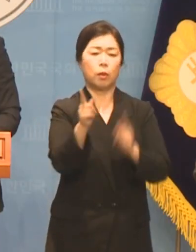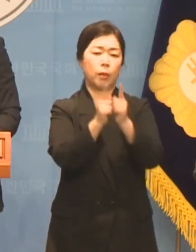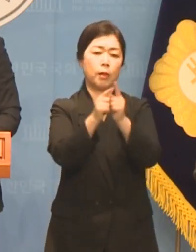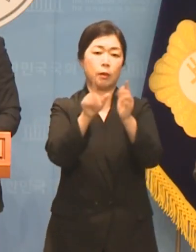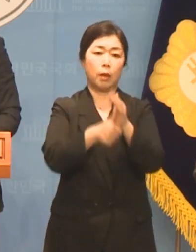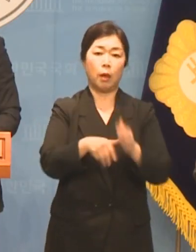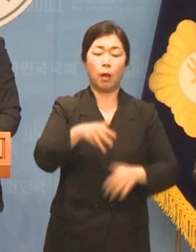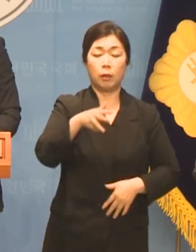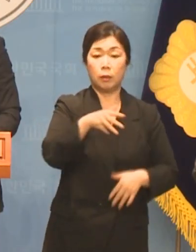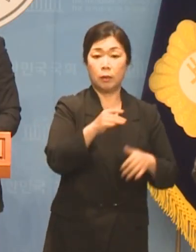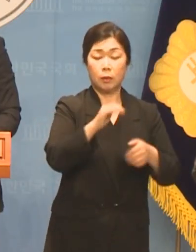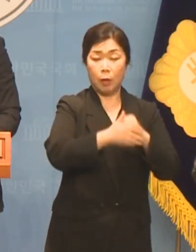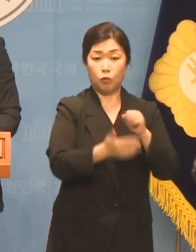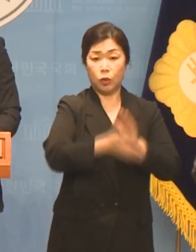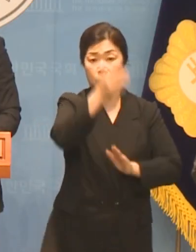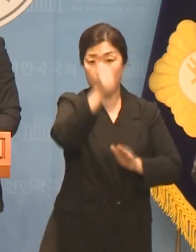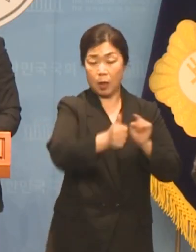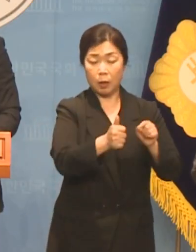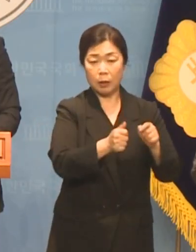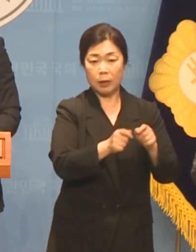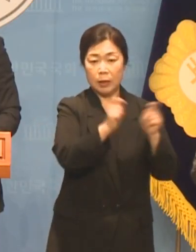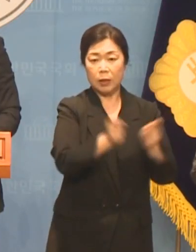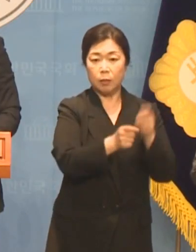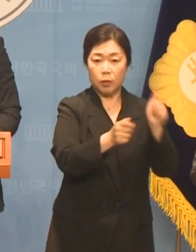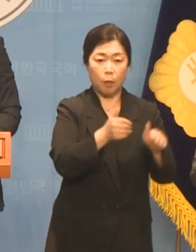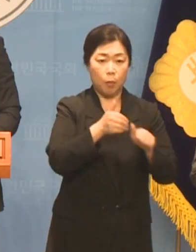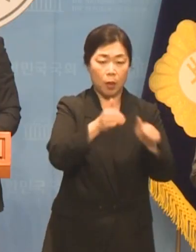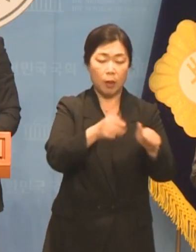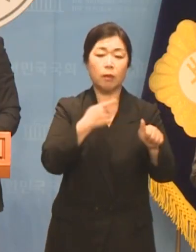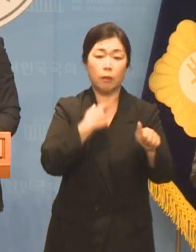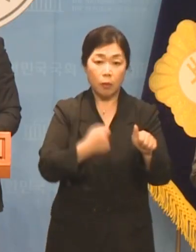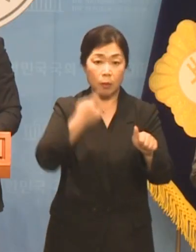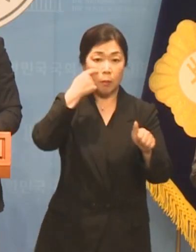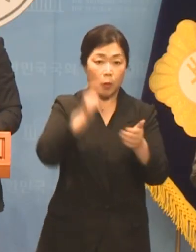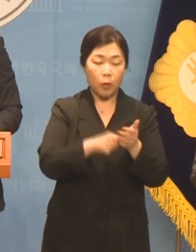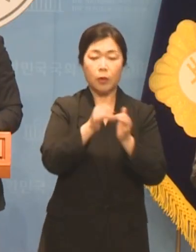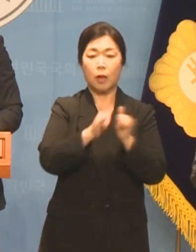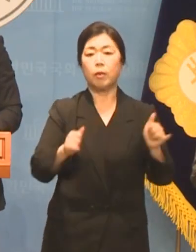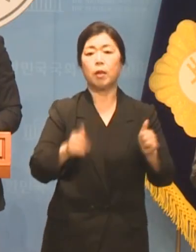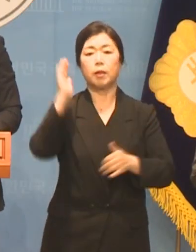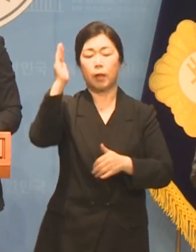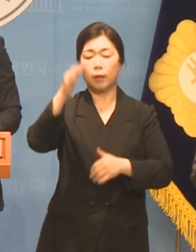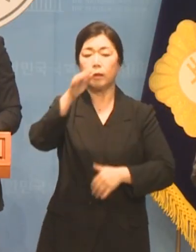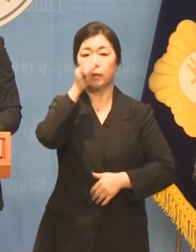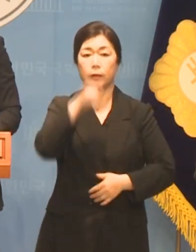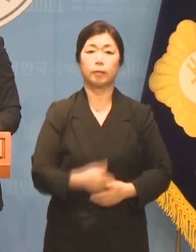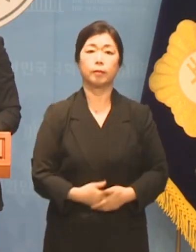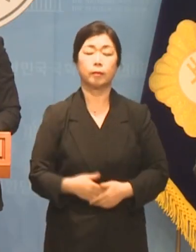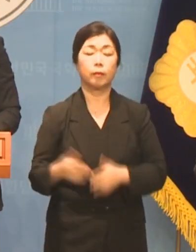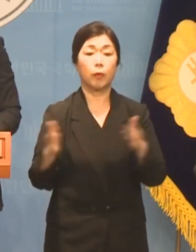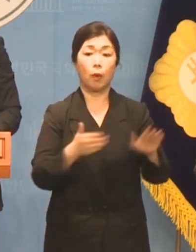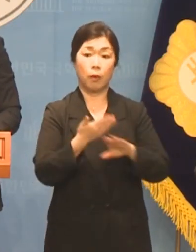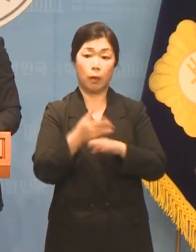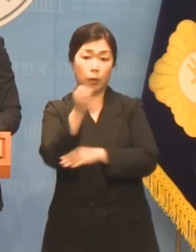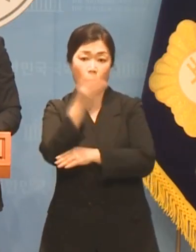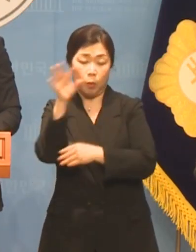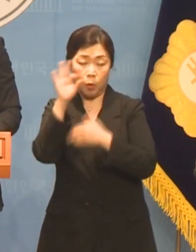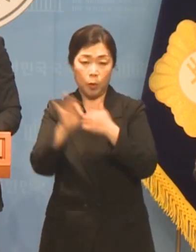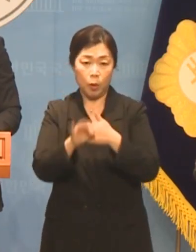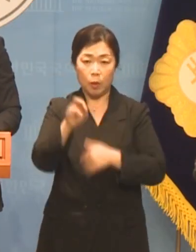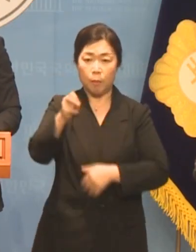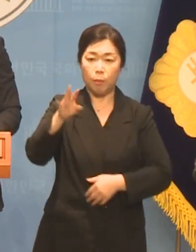전 대구시 서울본부 대외협력팀장을 보냈다는 목격자들의 진술이 있었다고 합니다. 또 다른 언론은 명태균 씨와